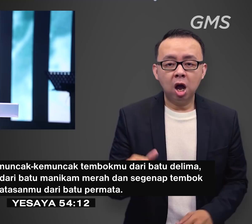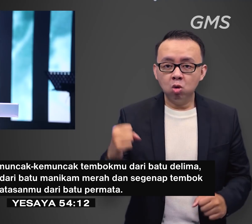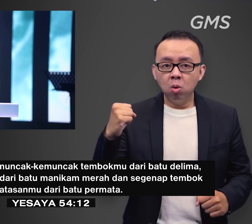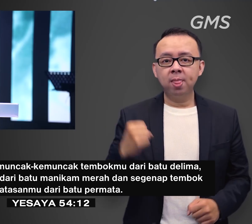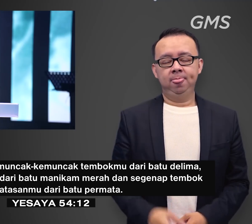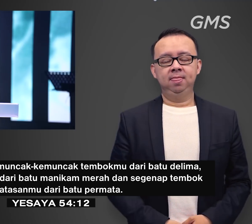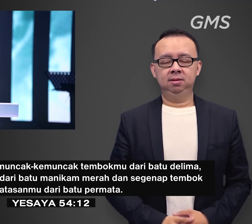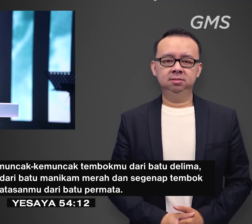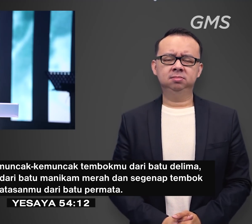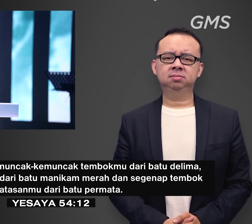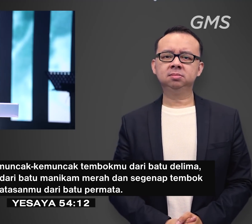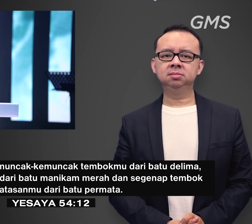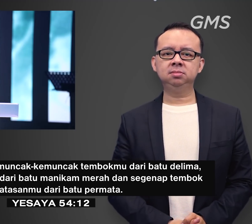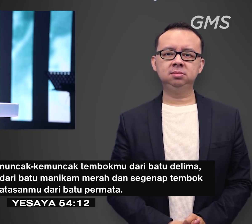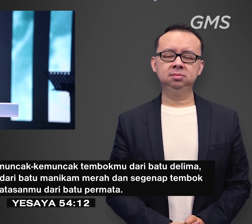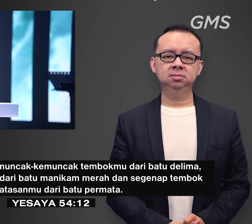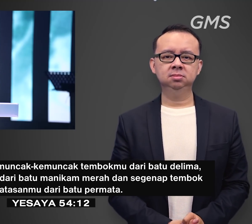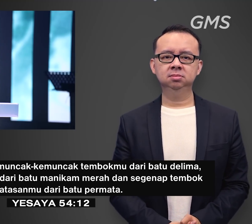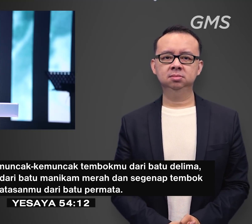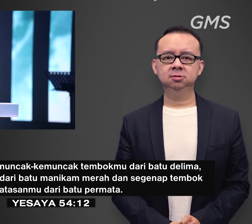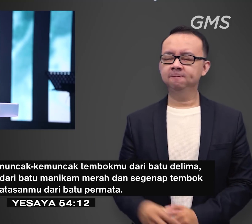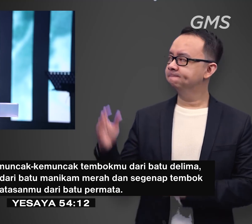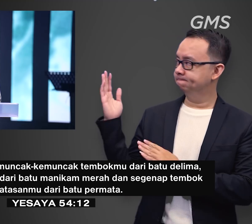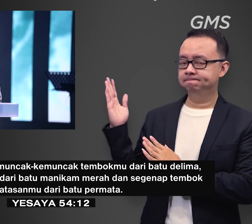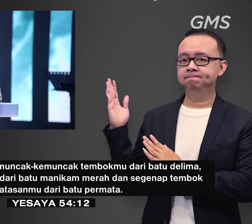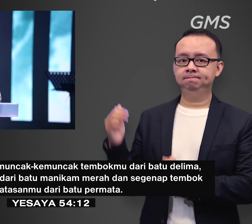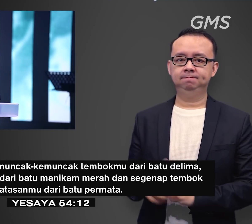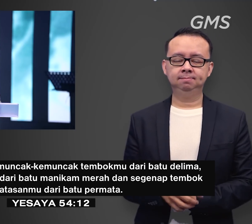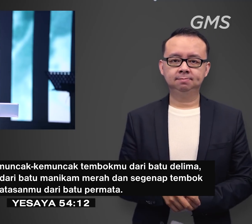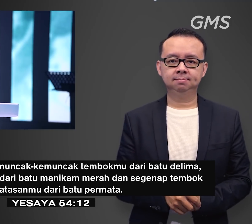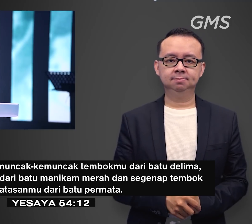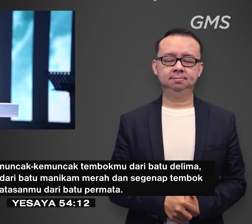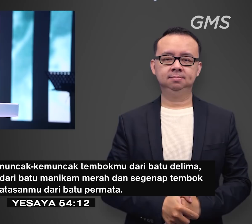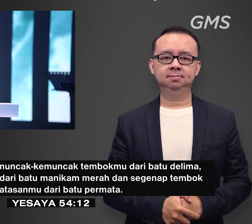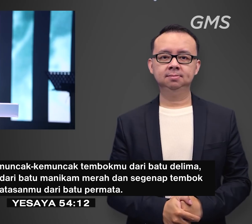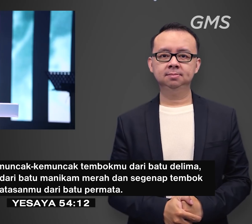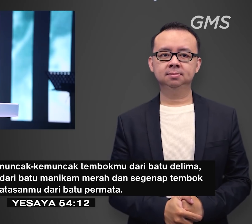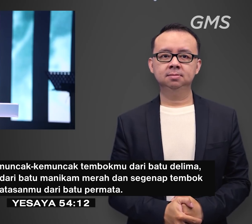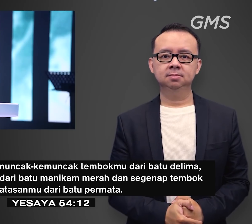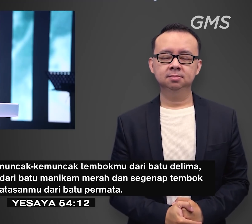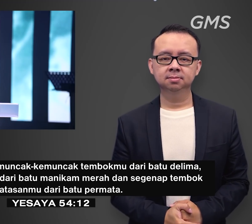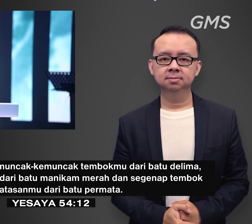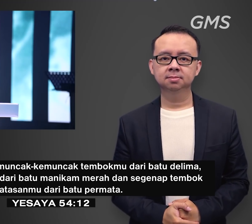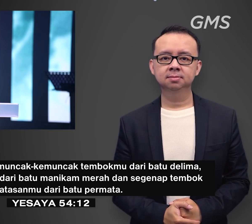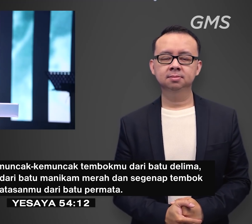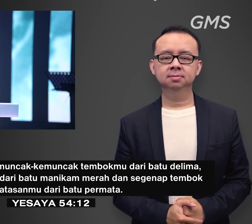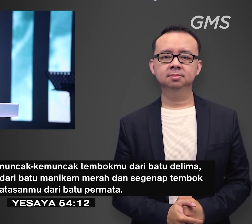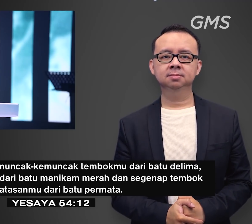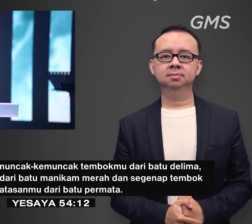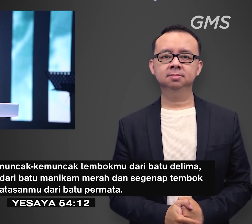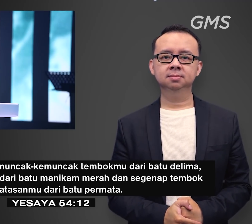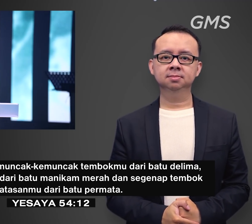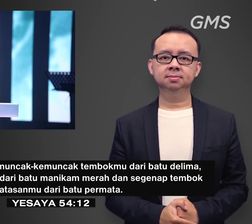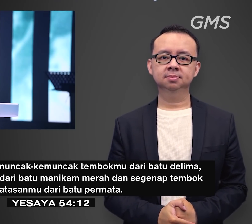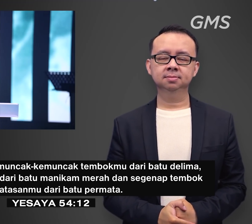membuat kemuncak tembokmu dari batu delima. Pintu-pintu gerbangmu dan dari batu